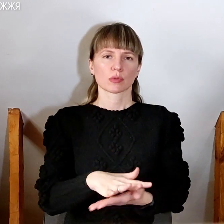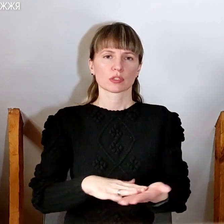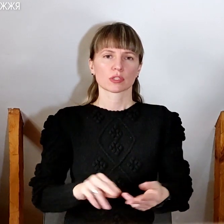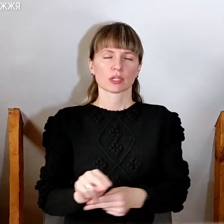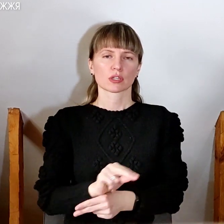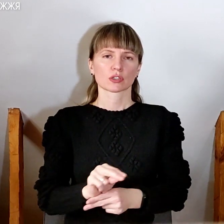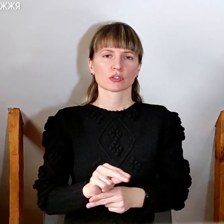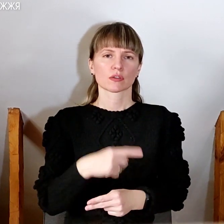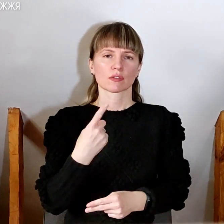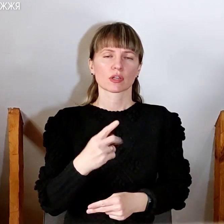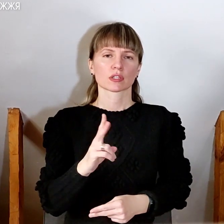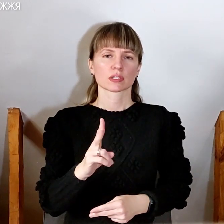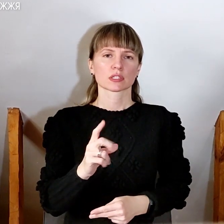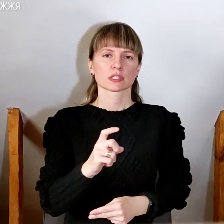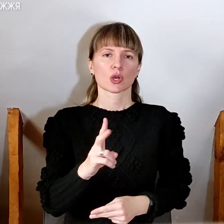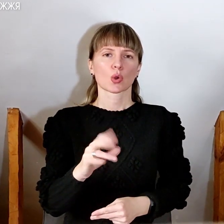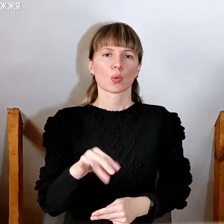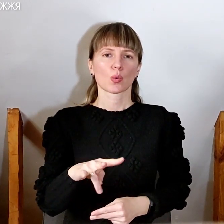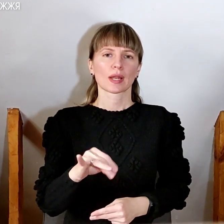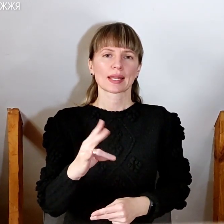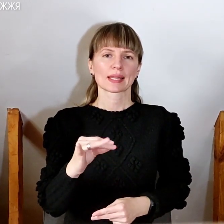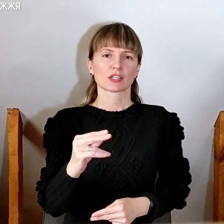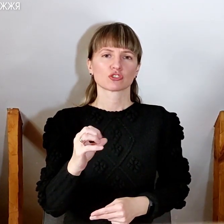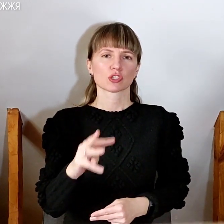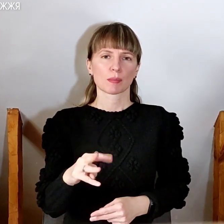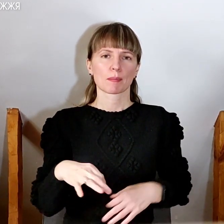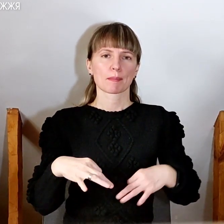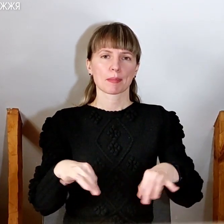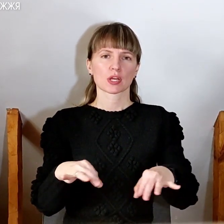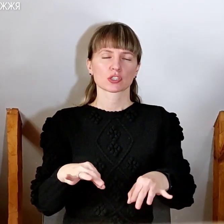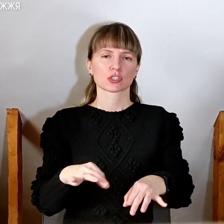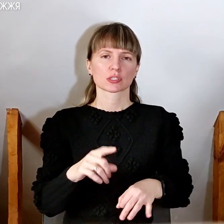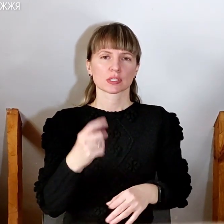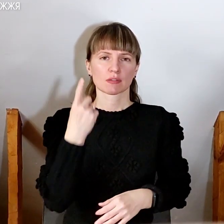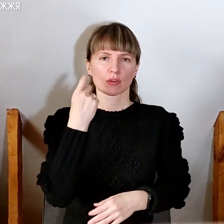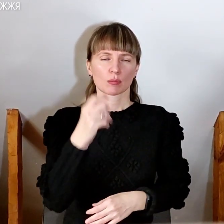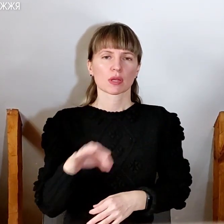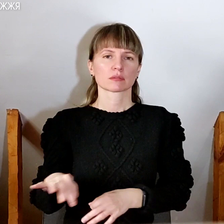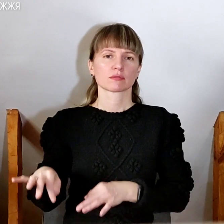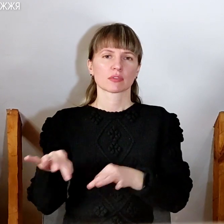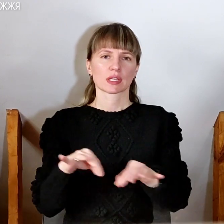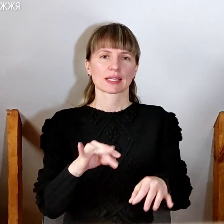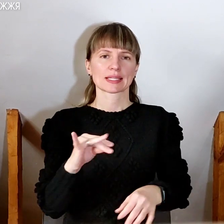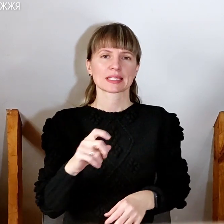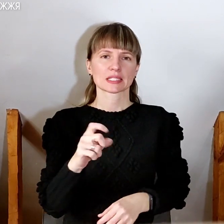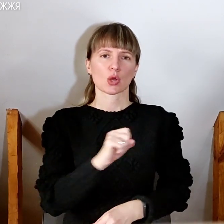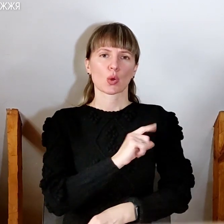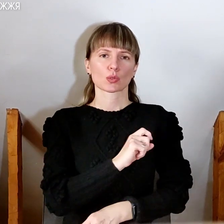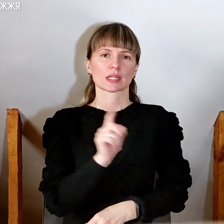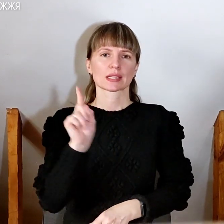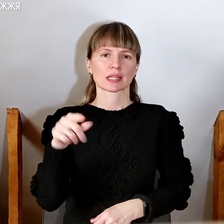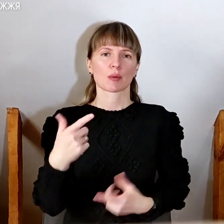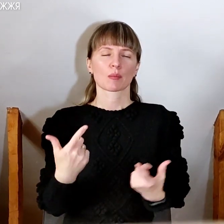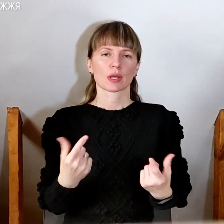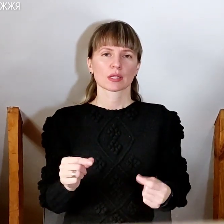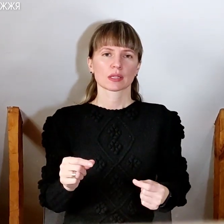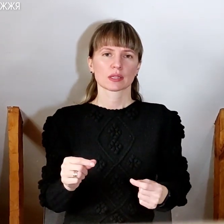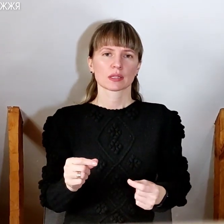паном Колінічем Олексієм Валерійовичем. Машина за достовірну інформацію виїхала з Одеси, там де постачальника